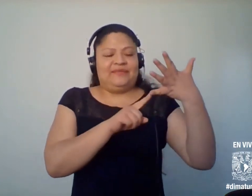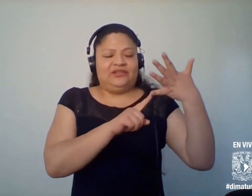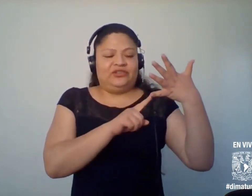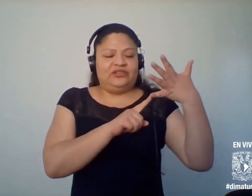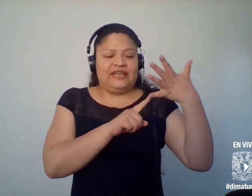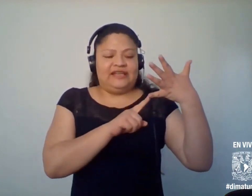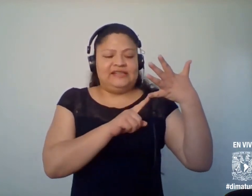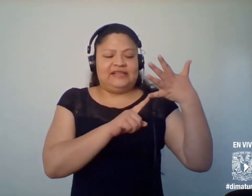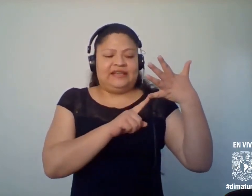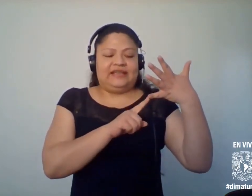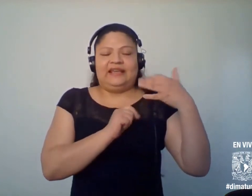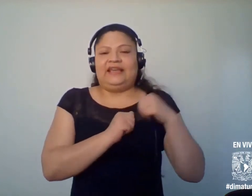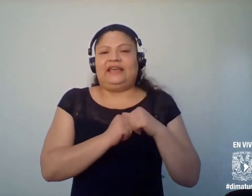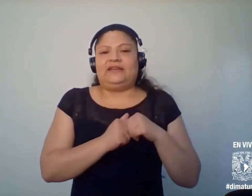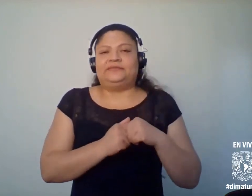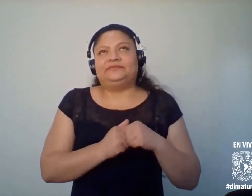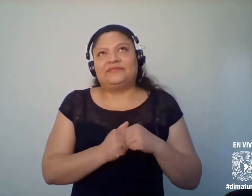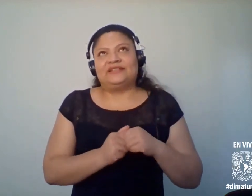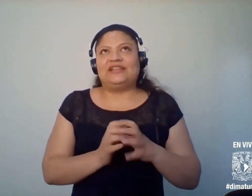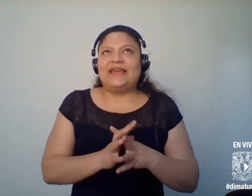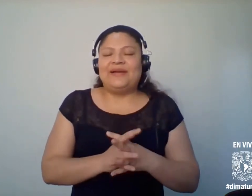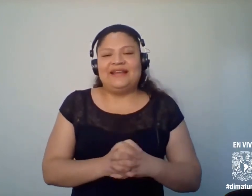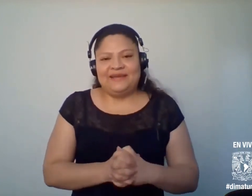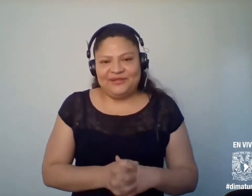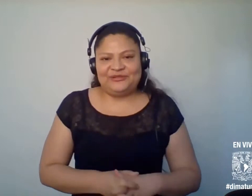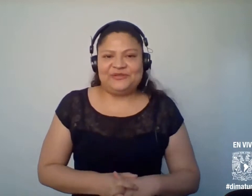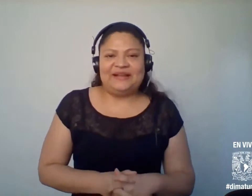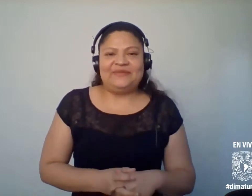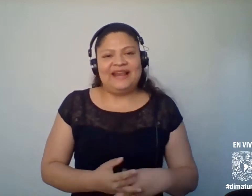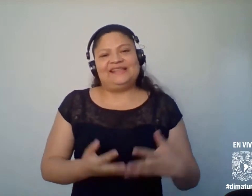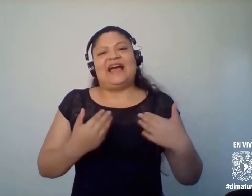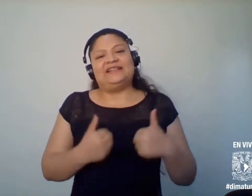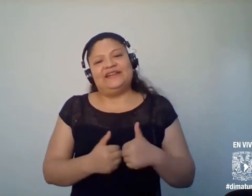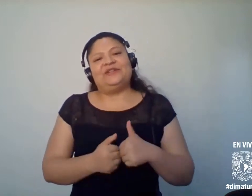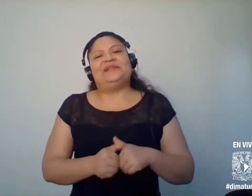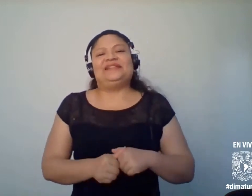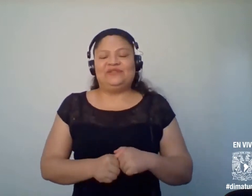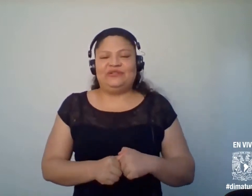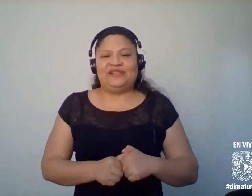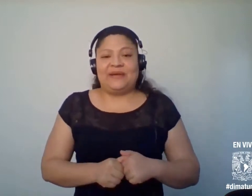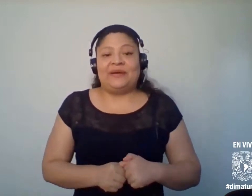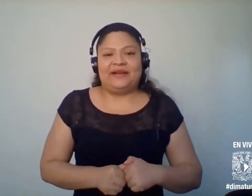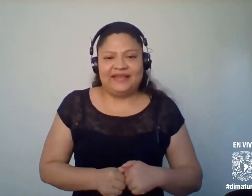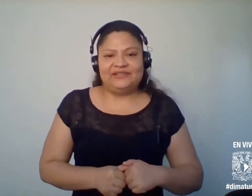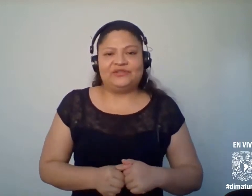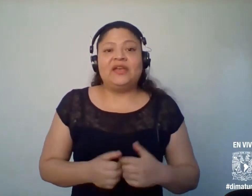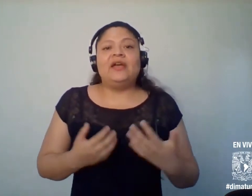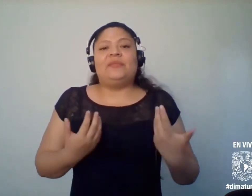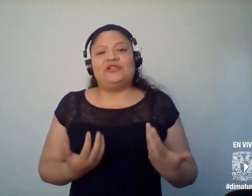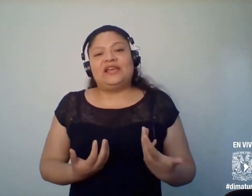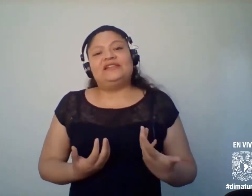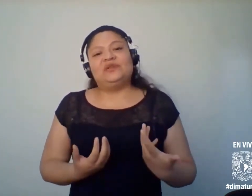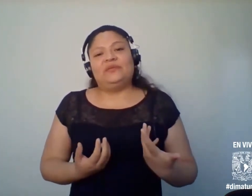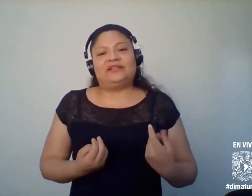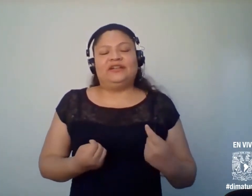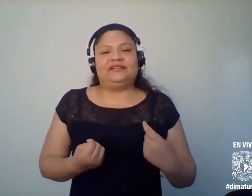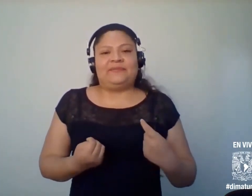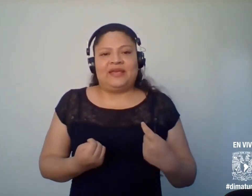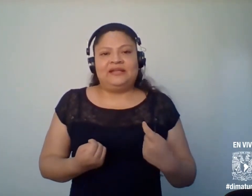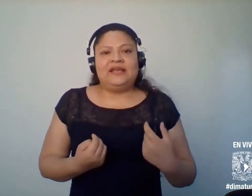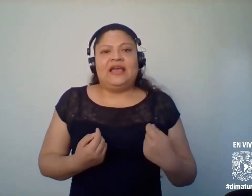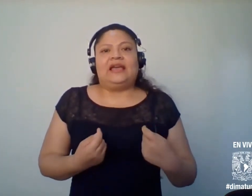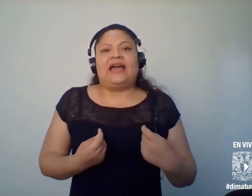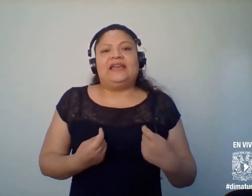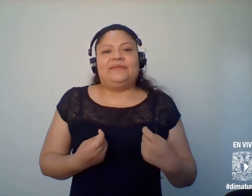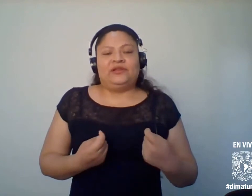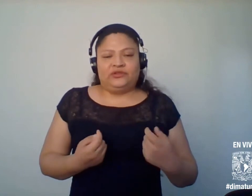El último elemento es, se llaman elementos no manuales, anteriormente solo se llamaban gestos, pero se ha descubierto que